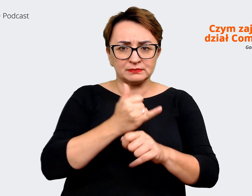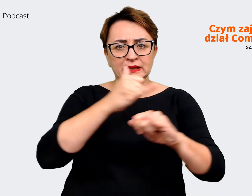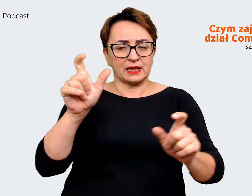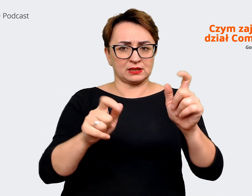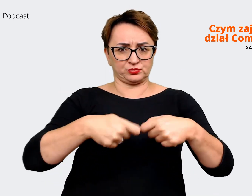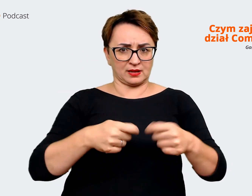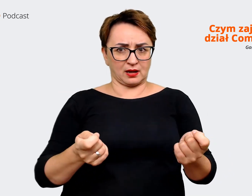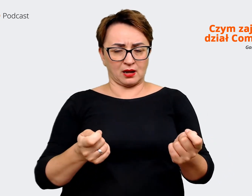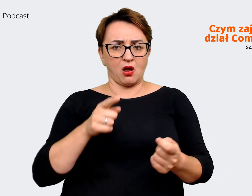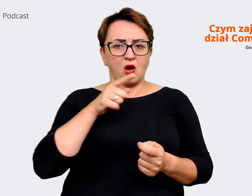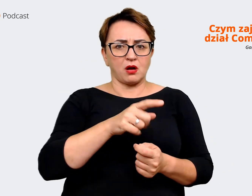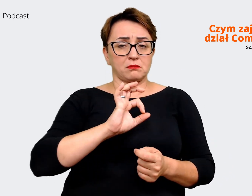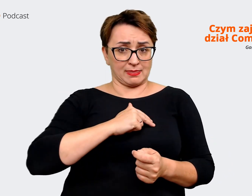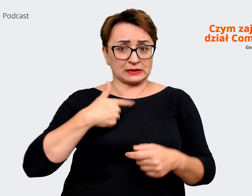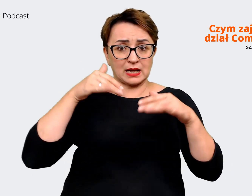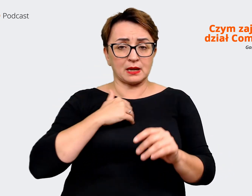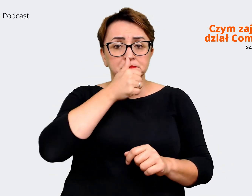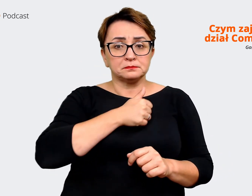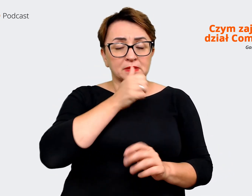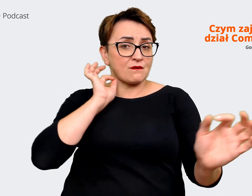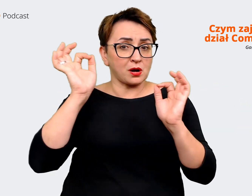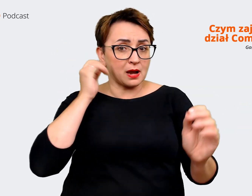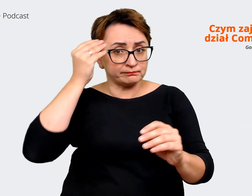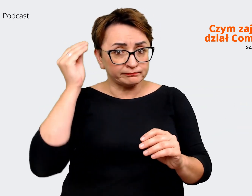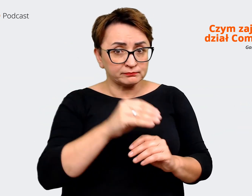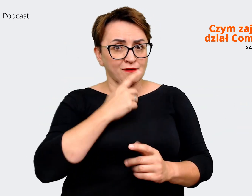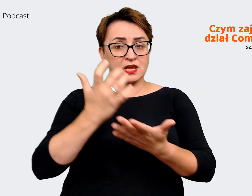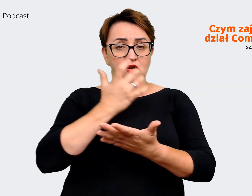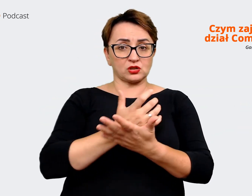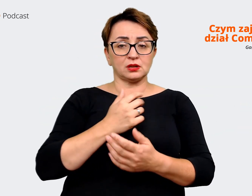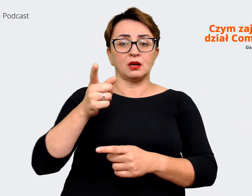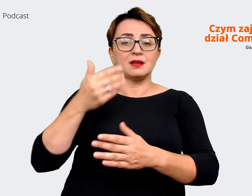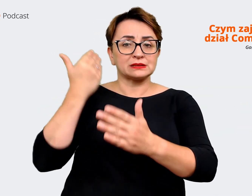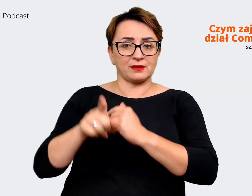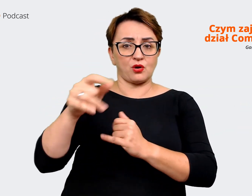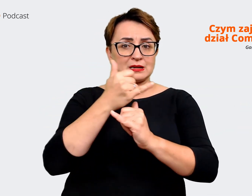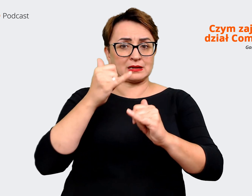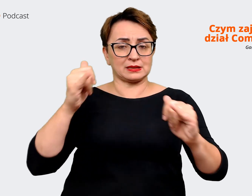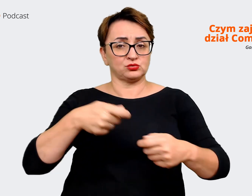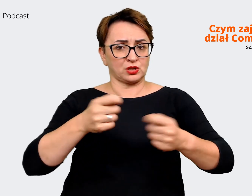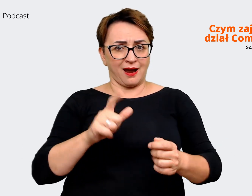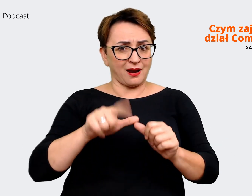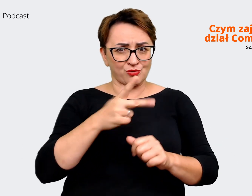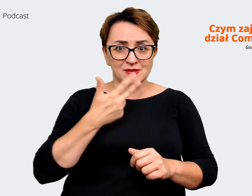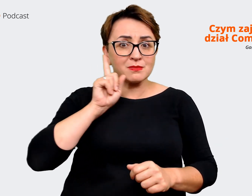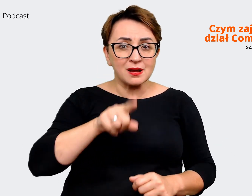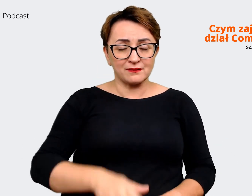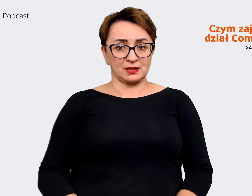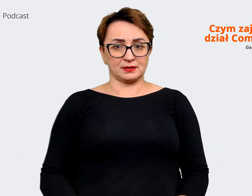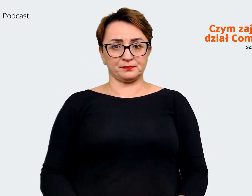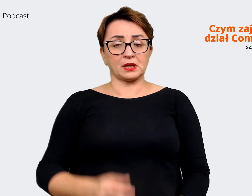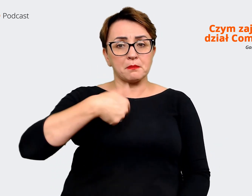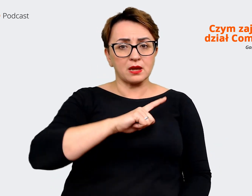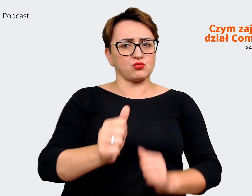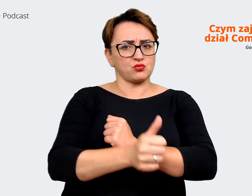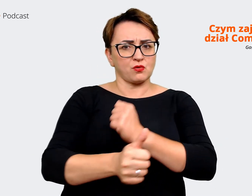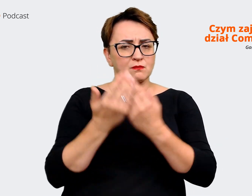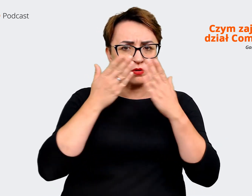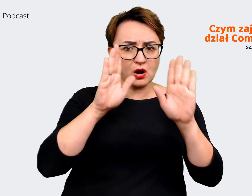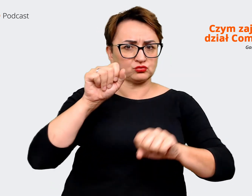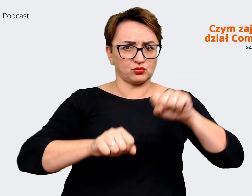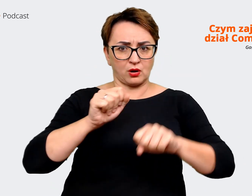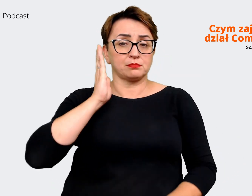także u innych sprzedających. No więc my dostaliśmy karę za to, że rzekomo udostępnialiśmy właśnie naszemu własnemu sklepowi jakieś funkcje promocyjne na